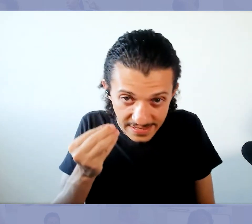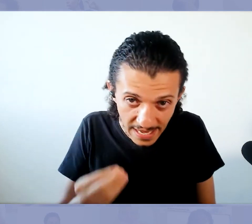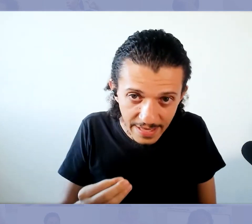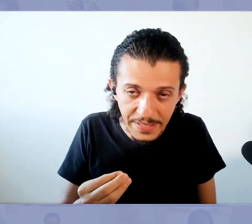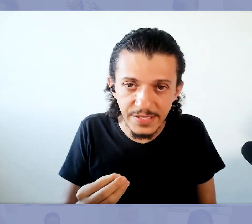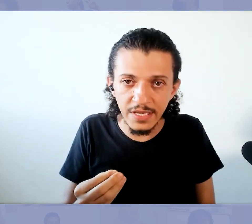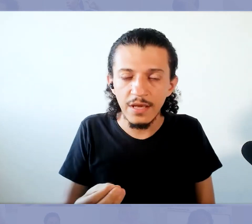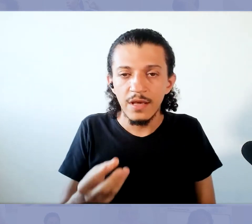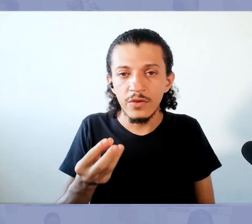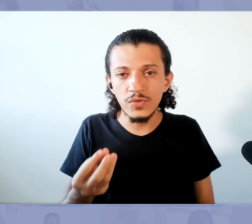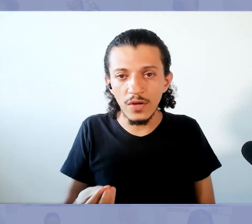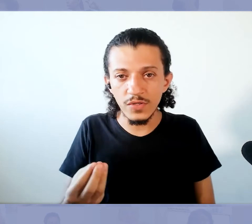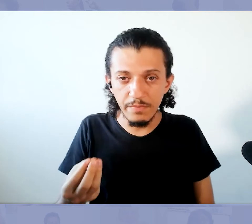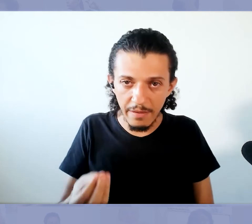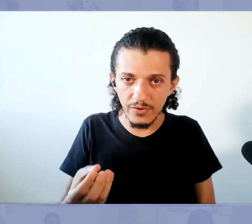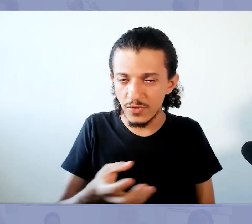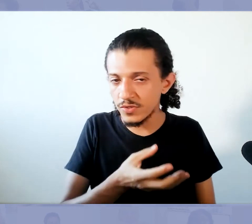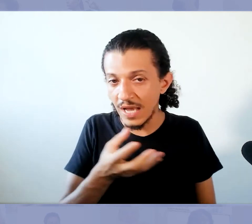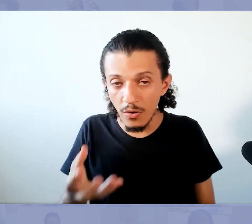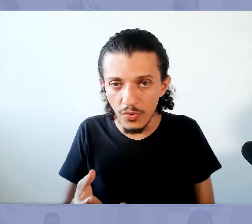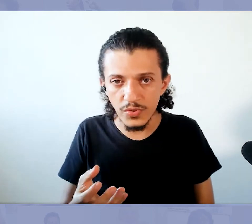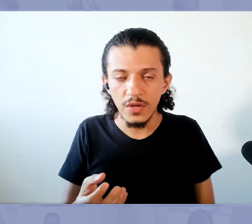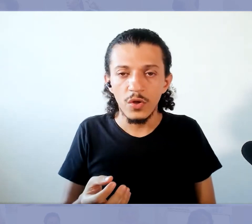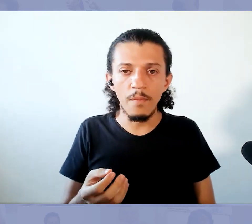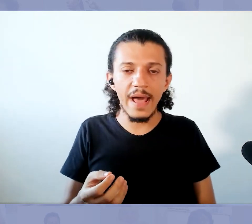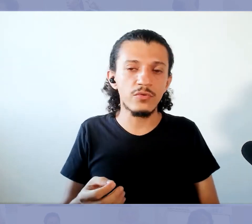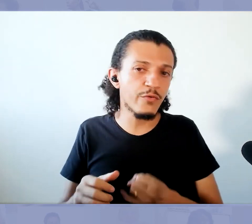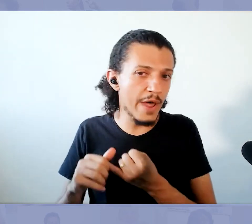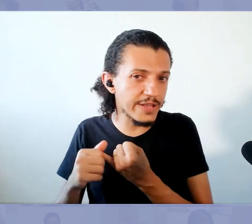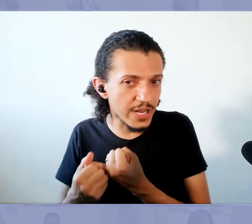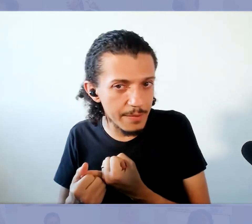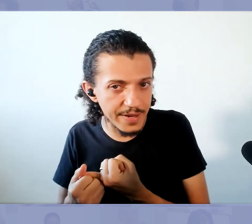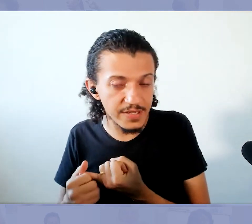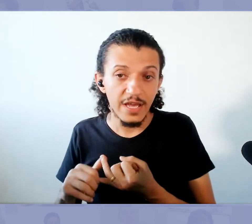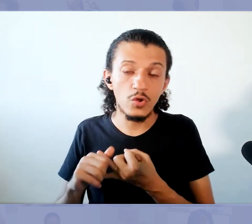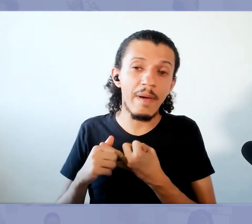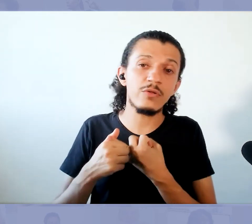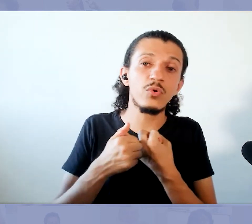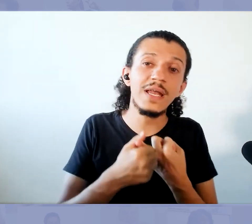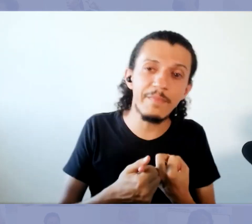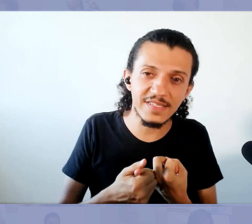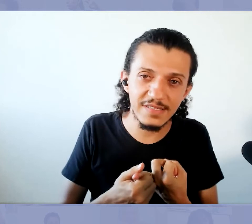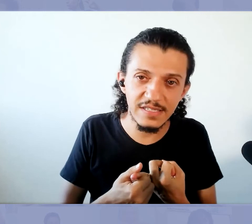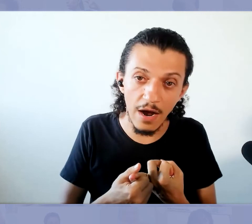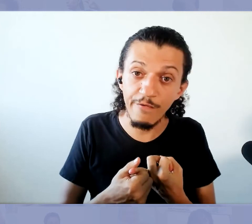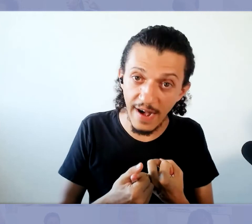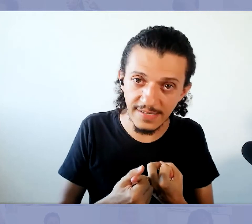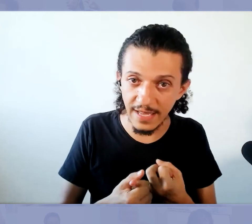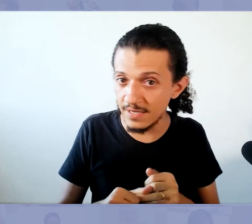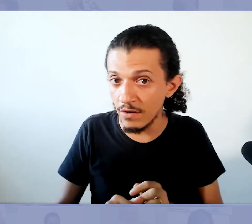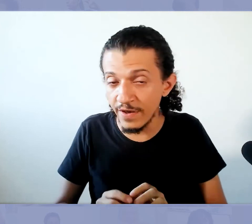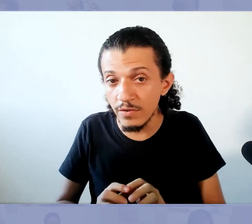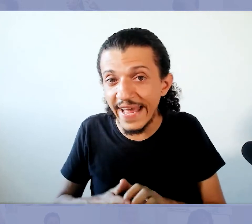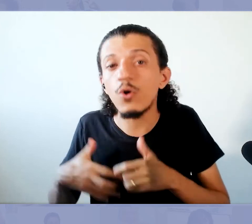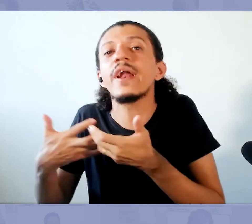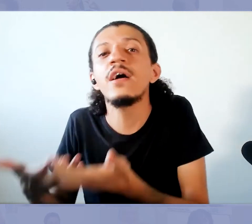É exatamente assim que os nossos membros, nossos alunos do método Fluente em Libras e do método Libras Essencial fazem.